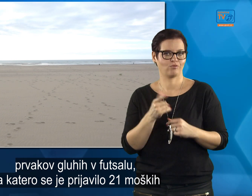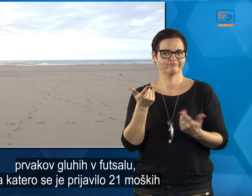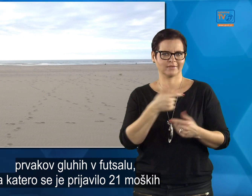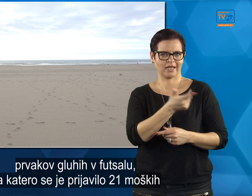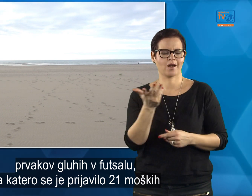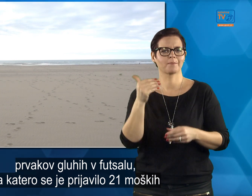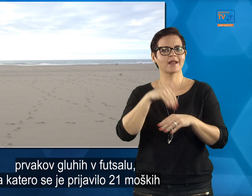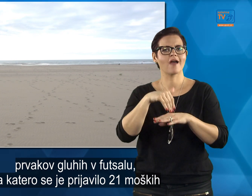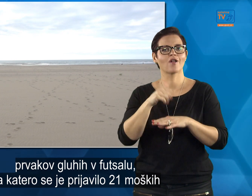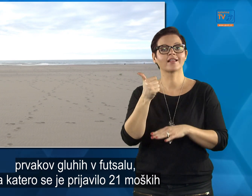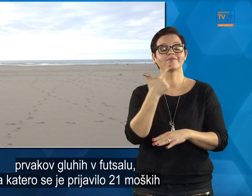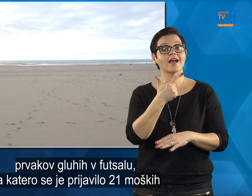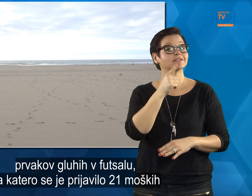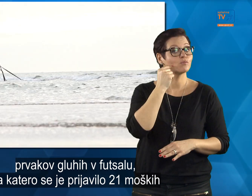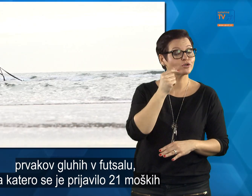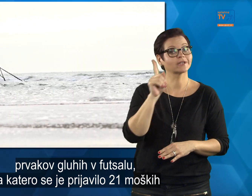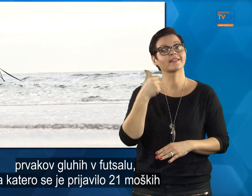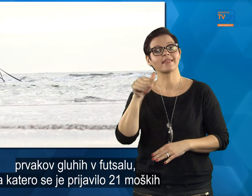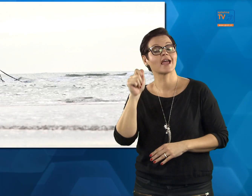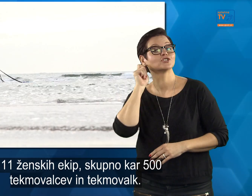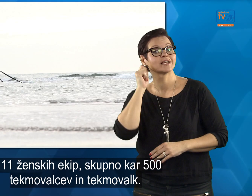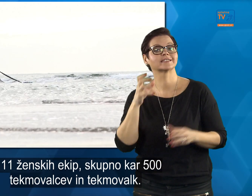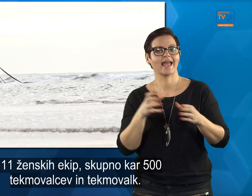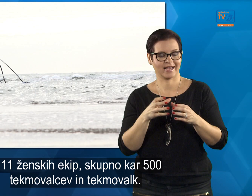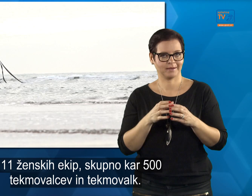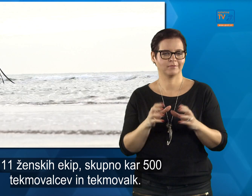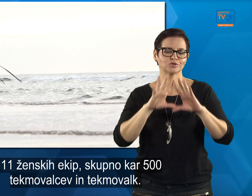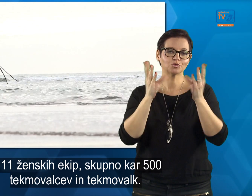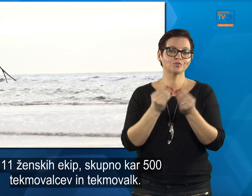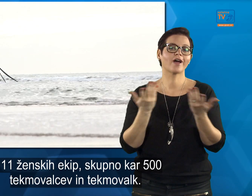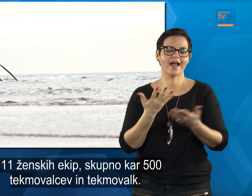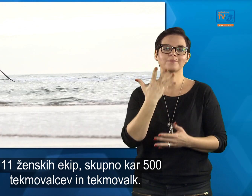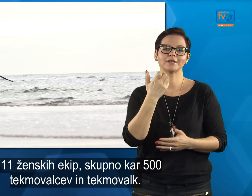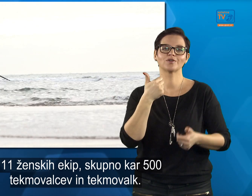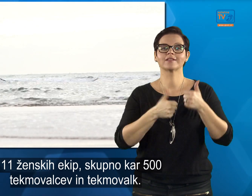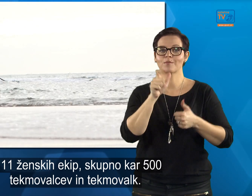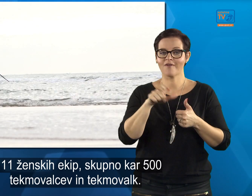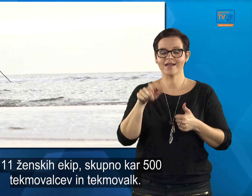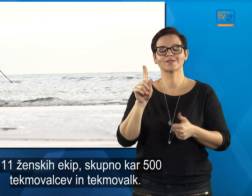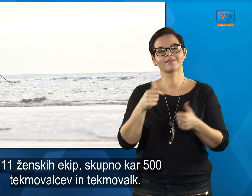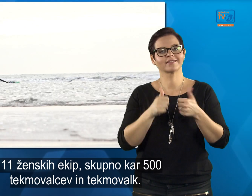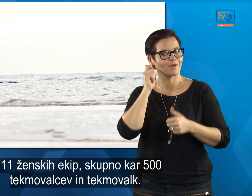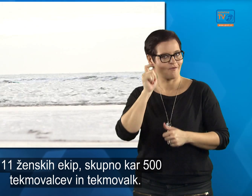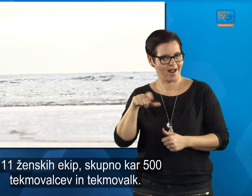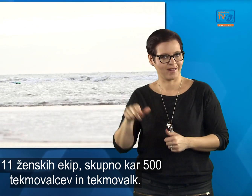futsalu, na katero se je prijavilo 21 moških in 11 ženskih ekip, skupno kar